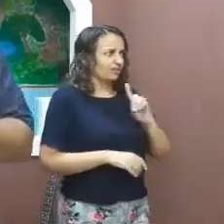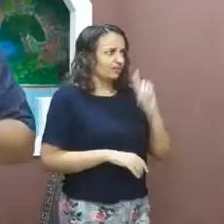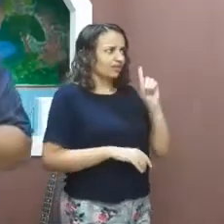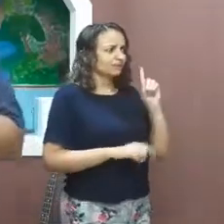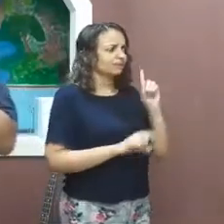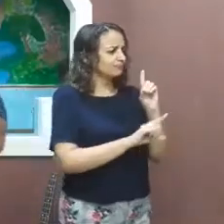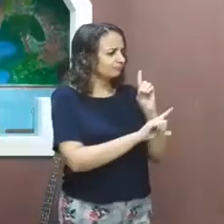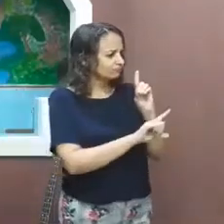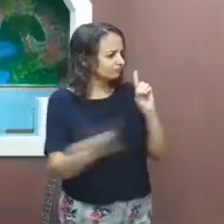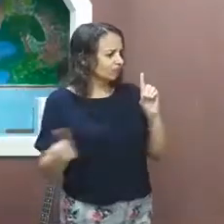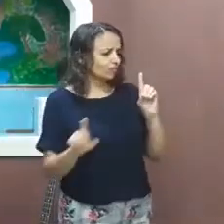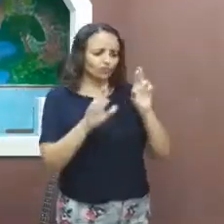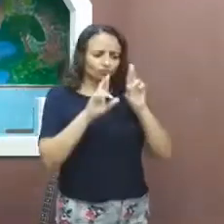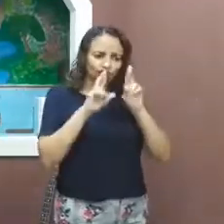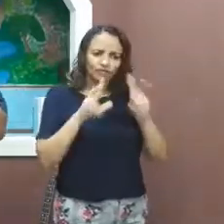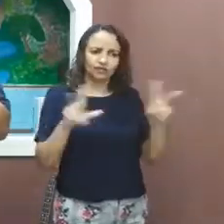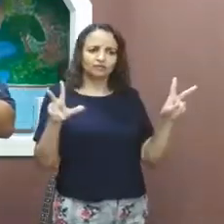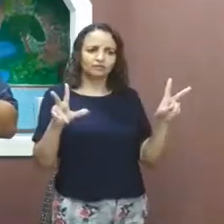estou falando isso.